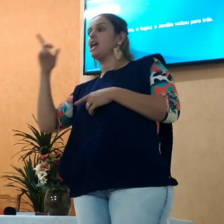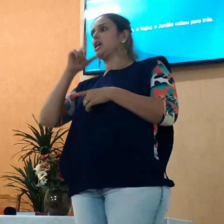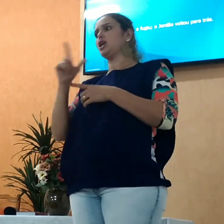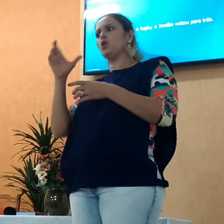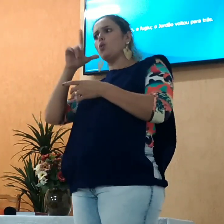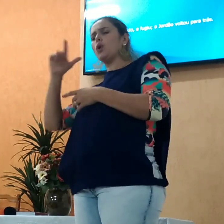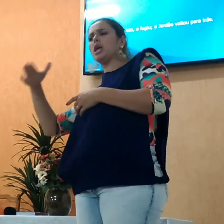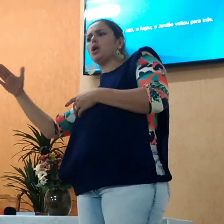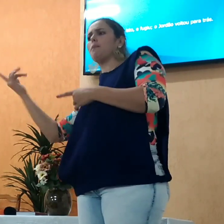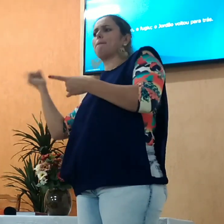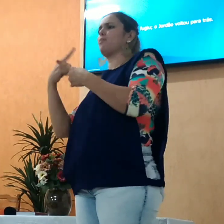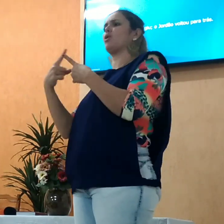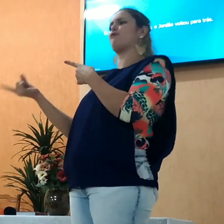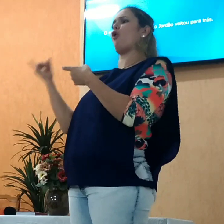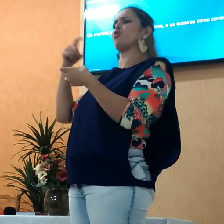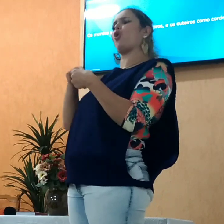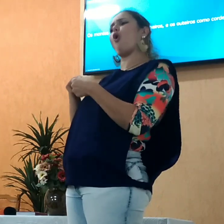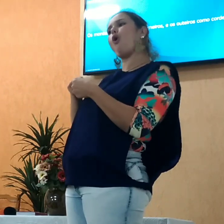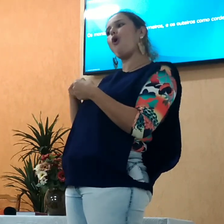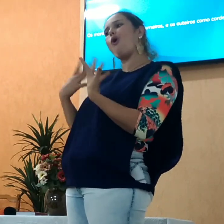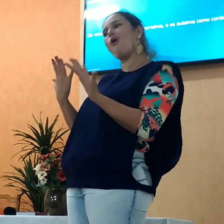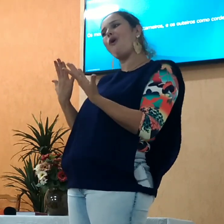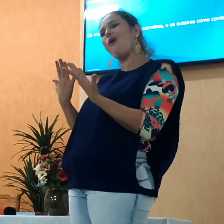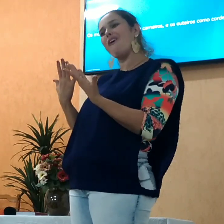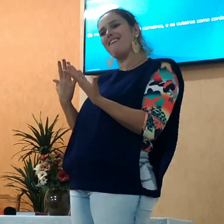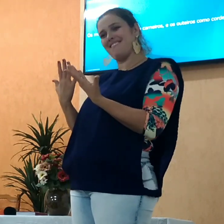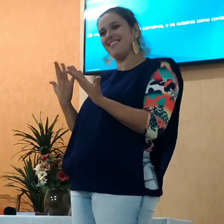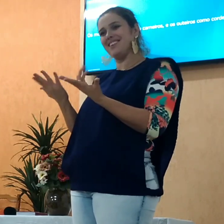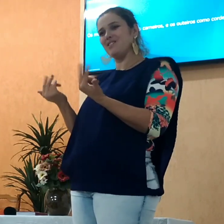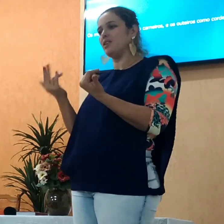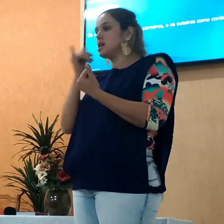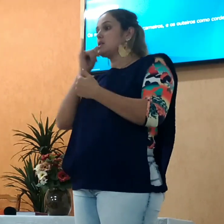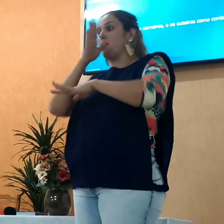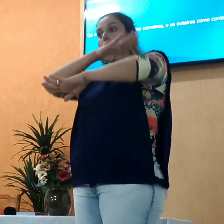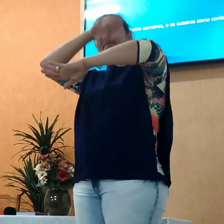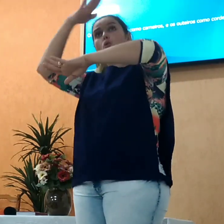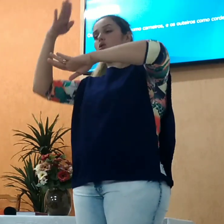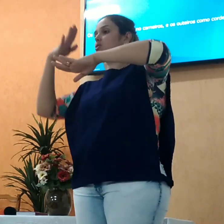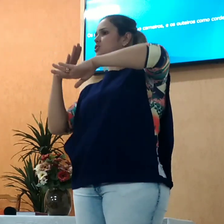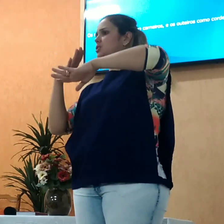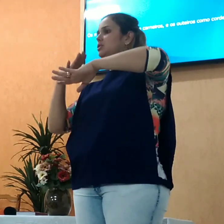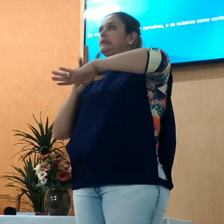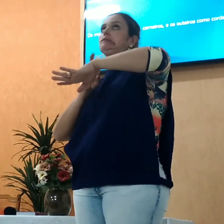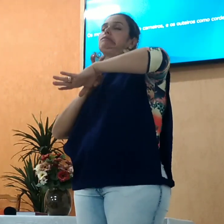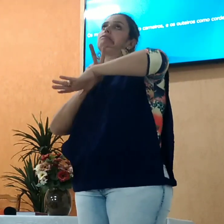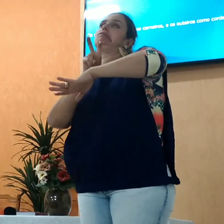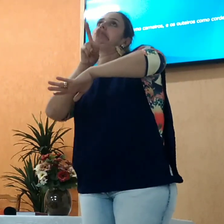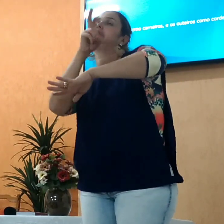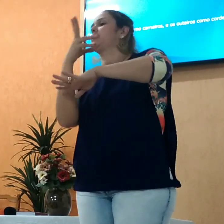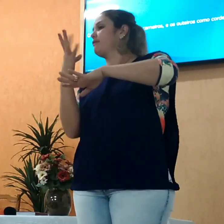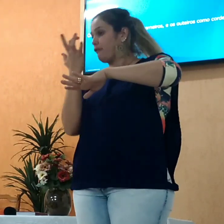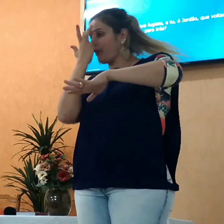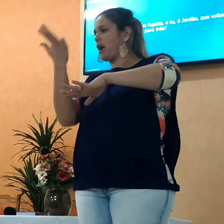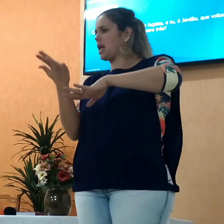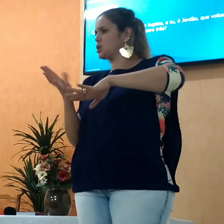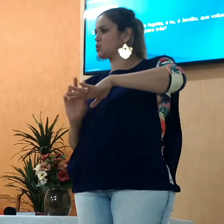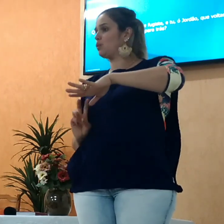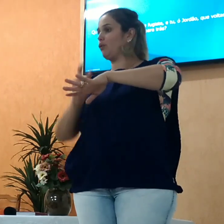atrás? Monte, por que saltais como carneiro? E vós, colina, como cordeiro do rebanho?